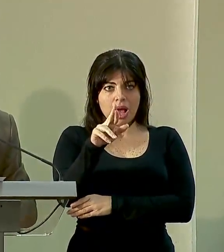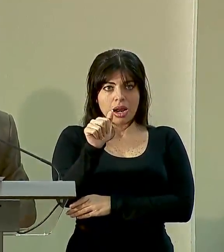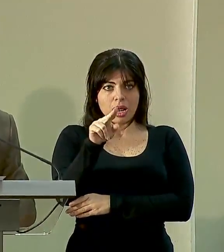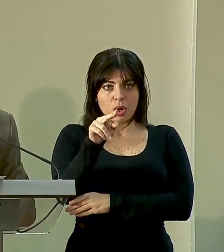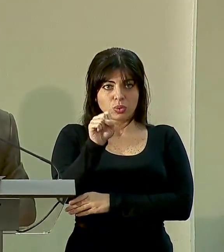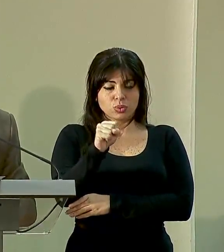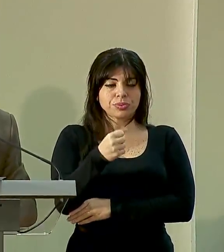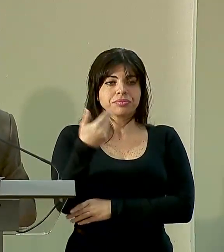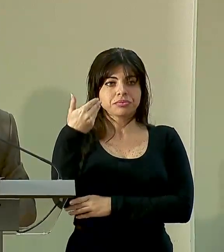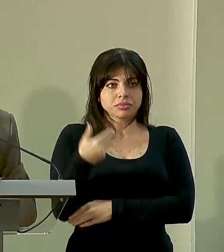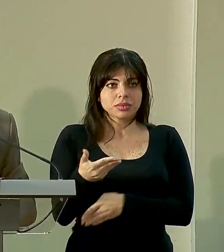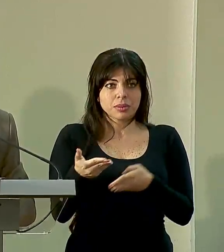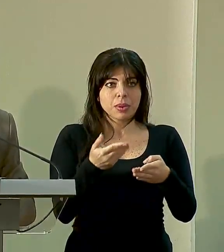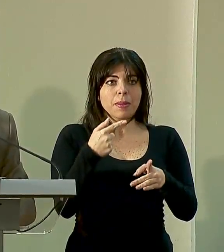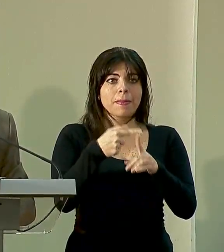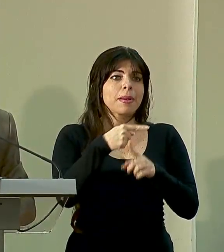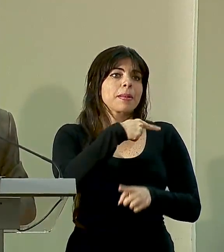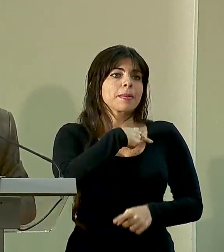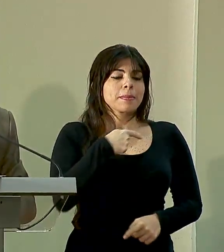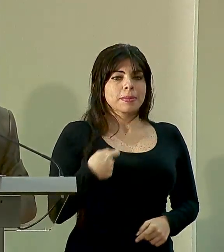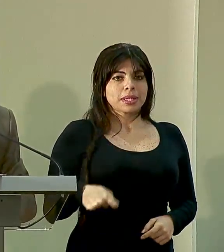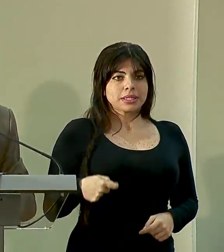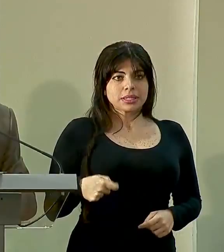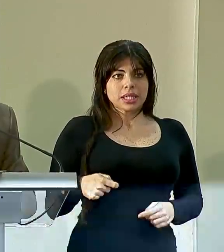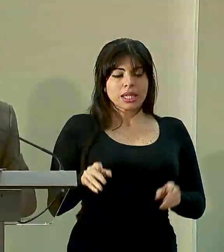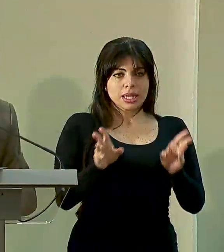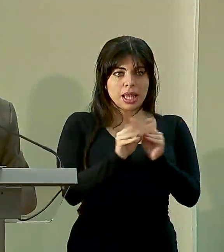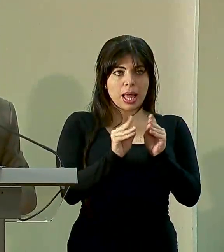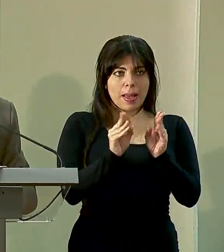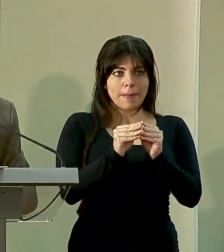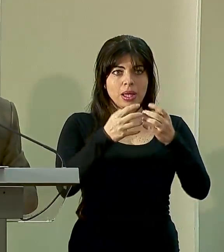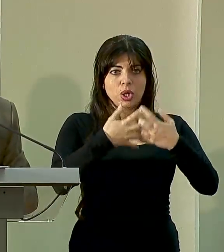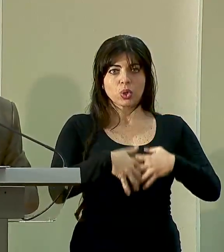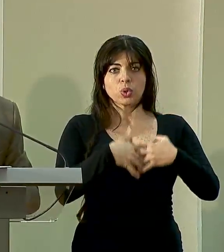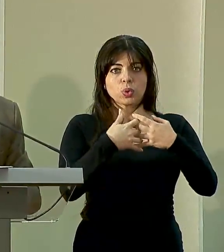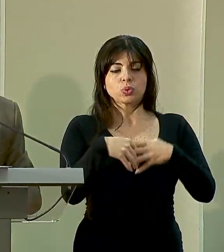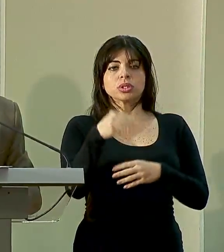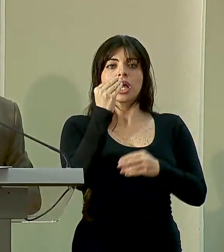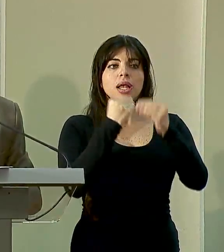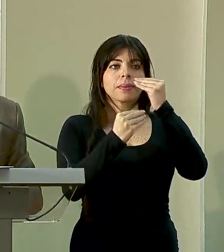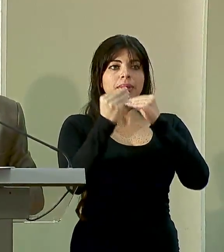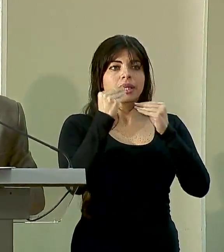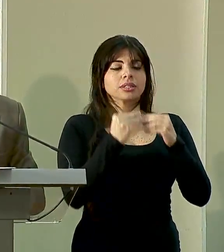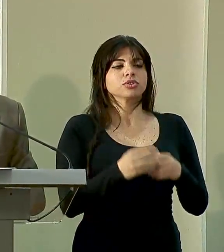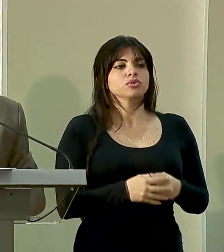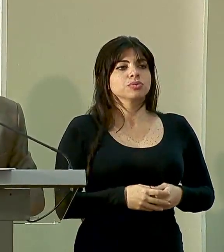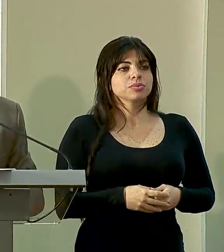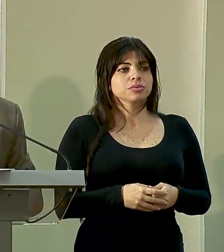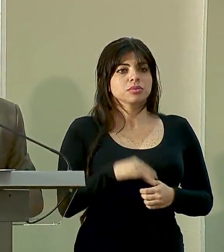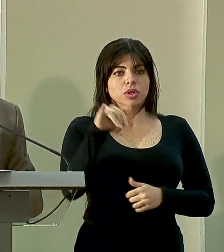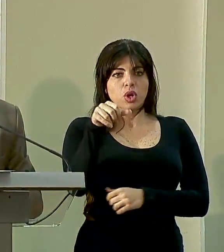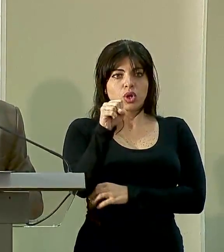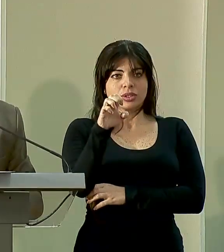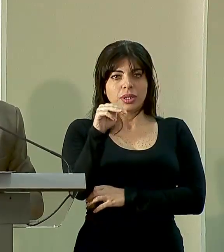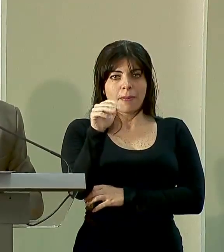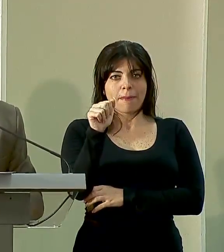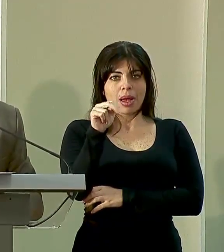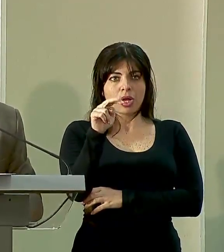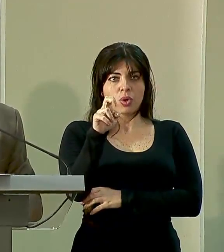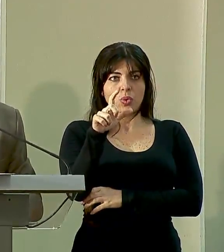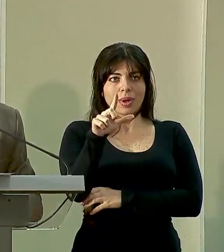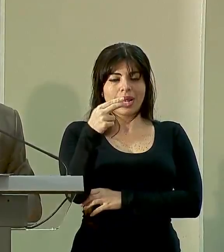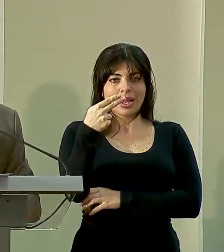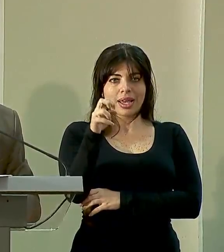este servidor y el presidente de la Cámara de la Industria Alimentaria, don José Manuel